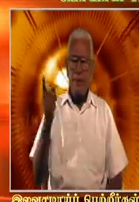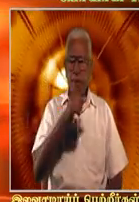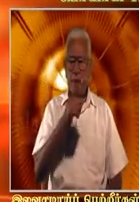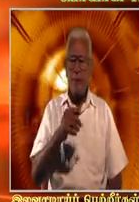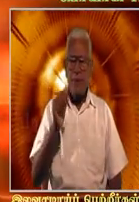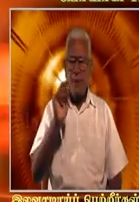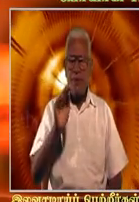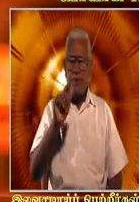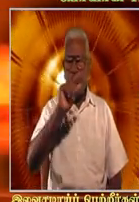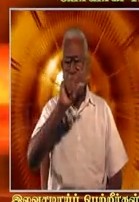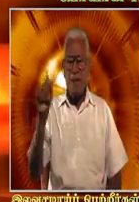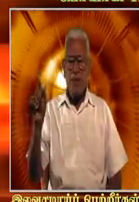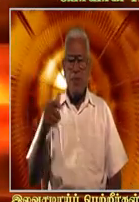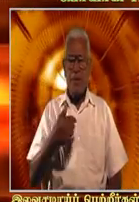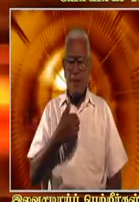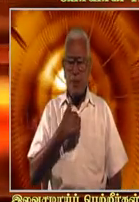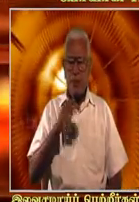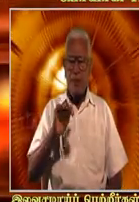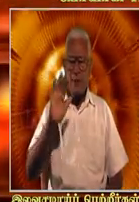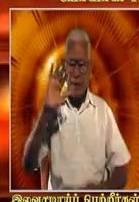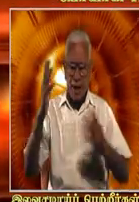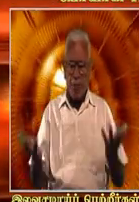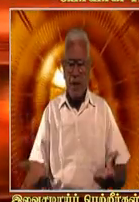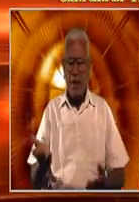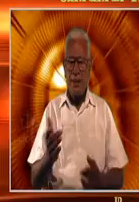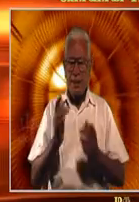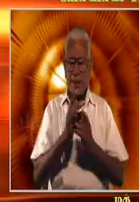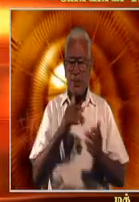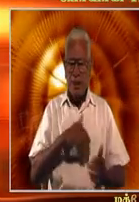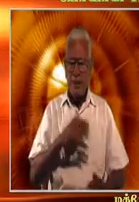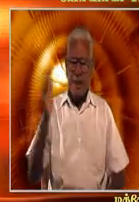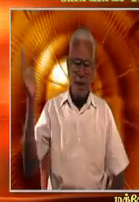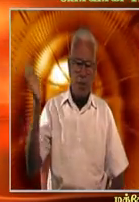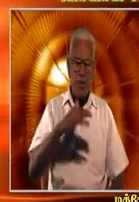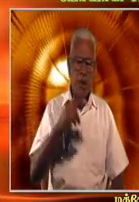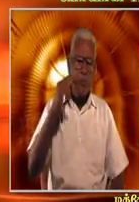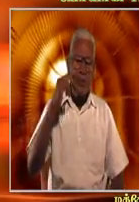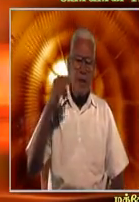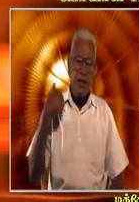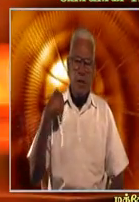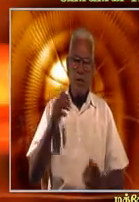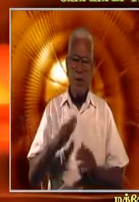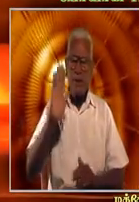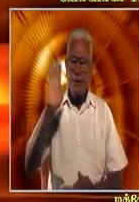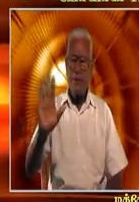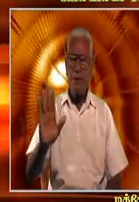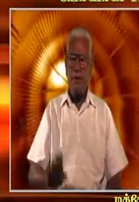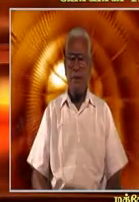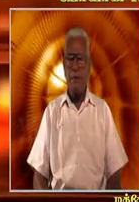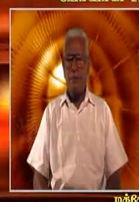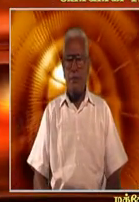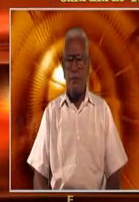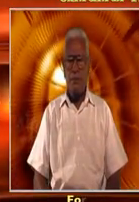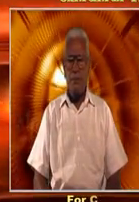கைகுள்ளமாட்டான் நீங்கள் கேட்கிற வச்சனம் என்னுடைதாயிராமல் என்னை அனுப்பின colonies பிதாவின்ளுதாயா Columbிருக்கிறது